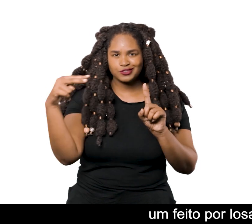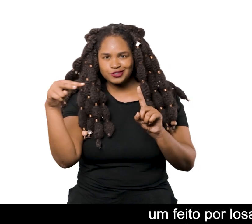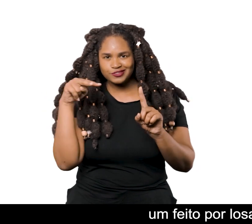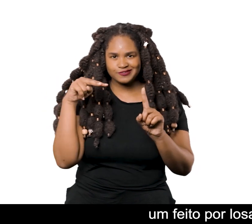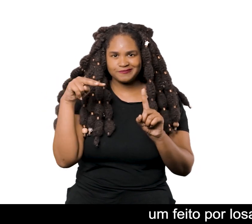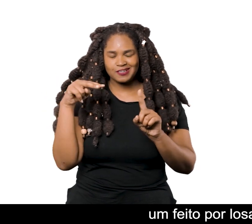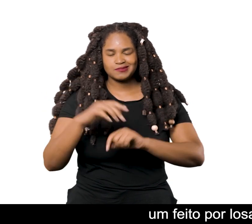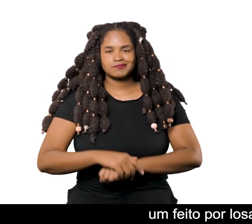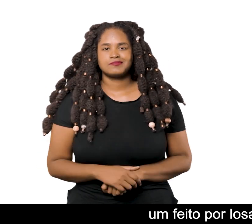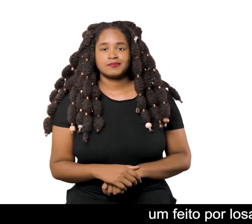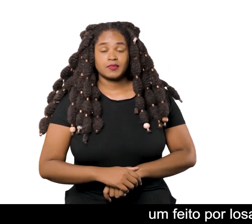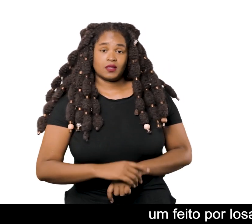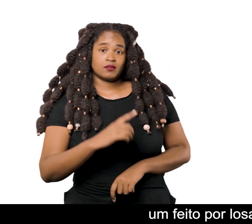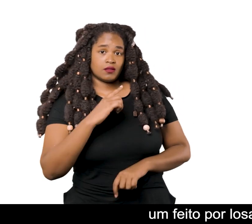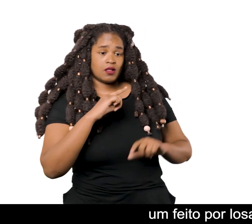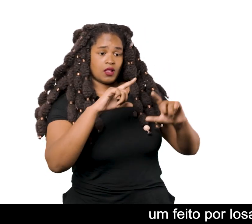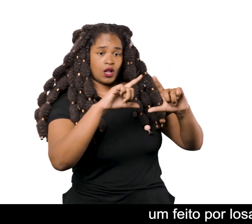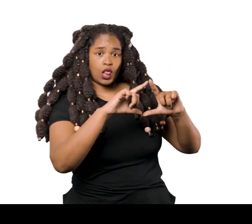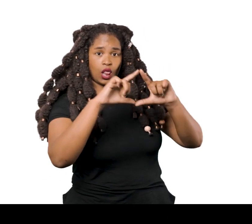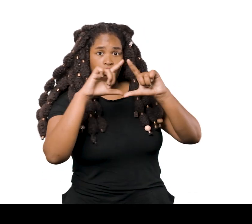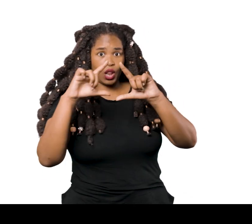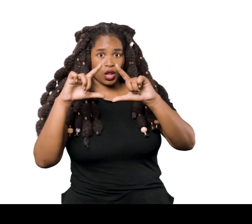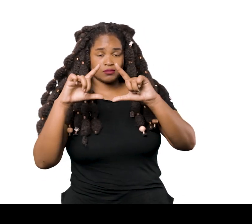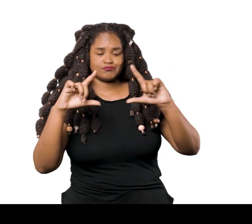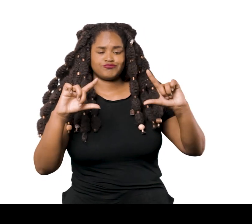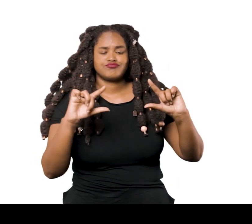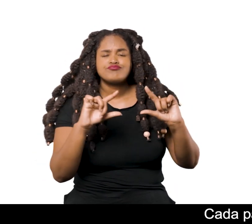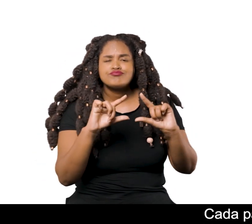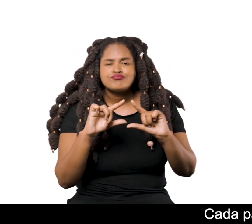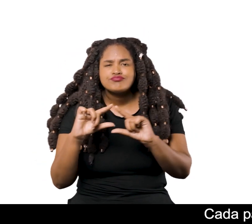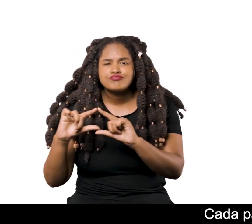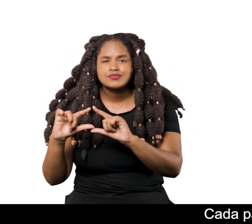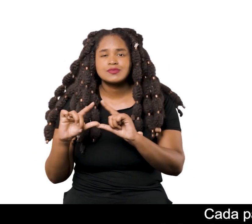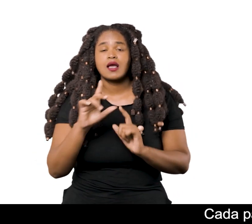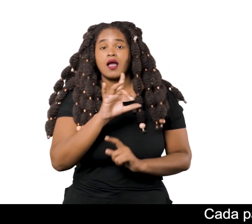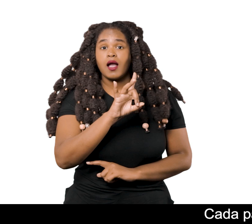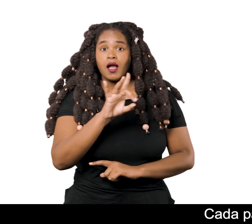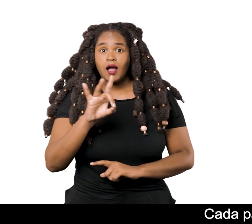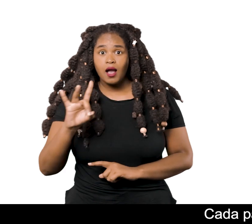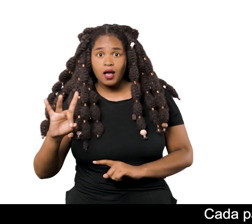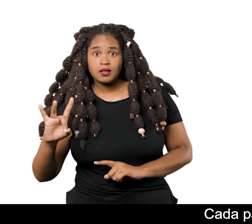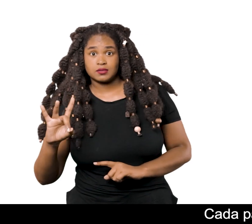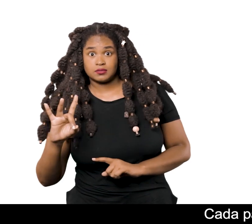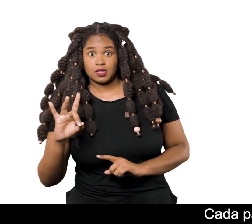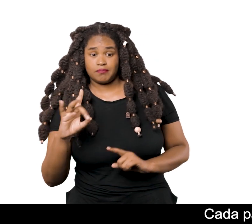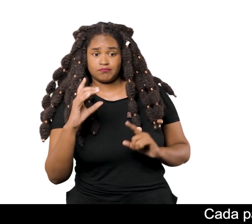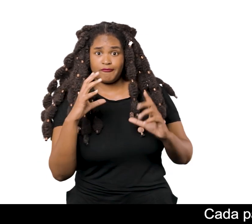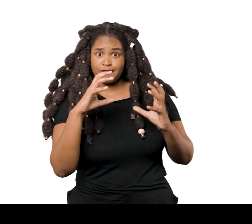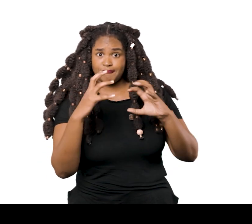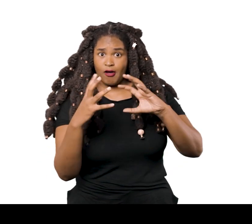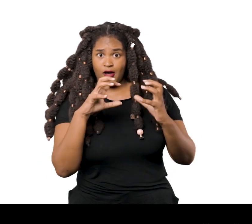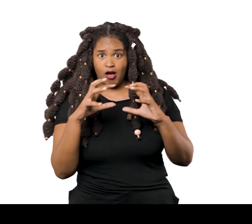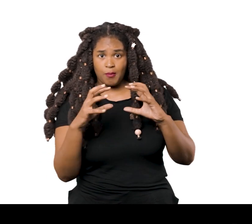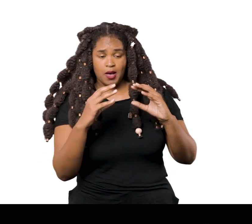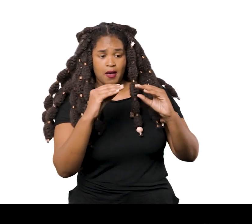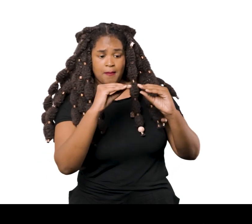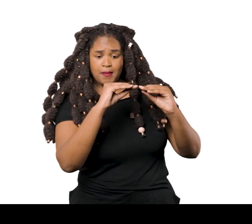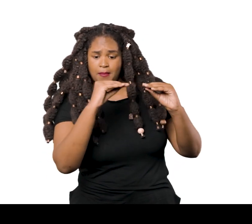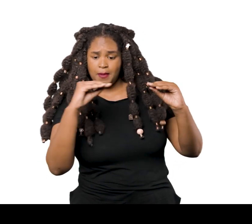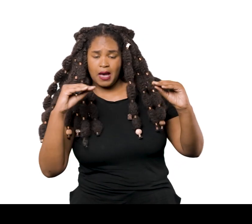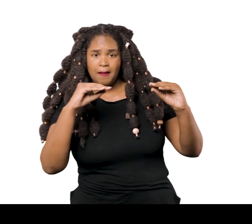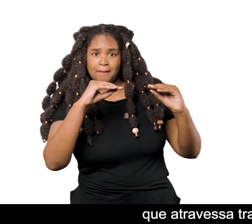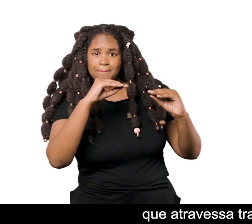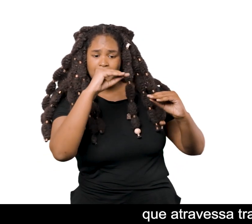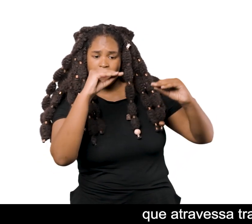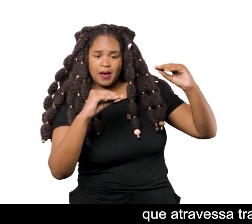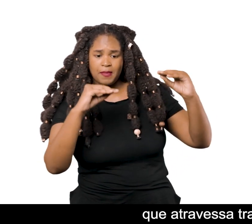outro feito por losangos menores. Cada padrão é simetricamente replicado numa direção